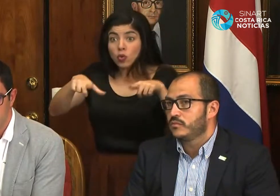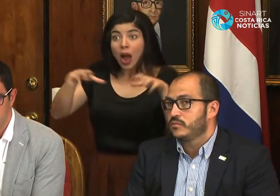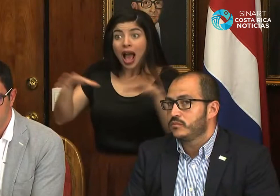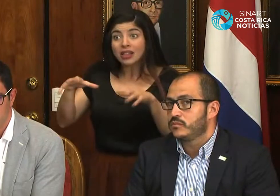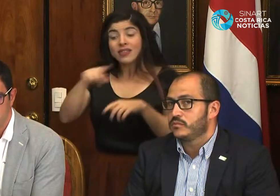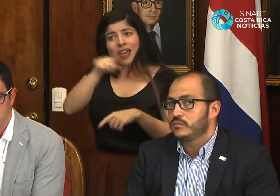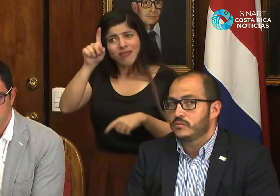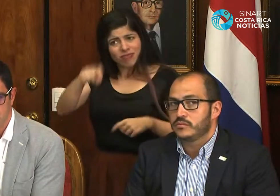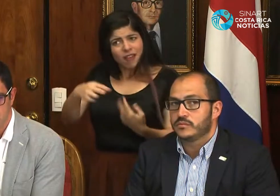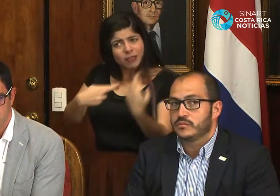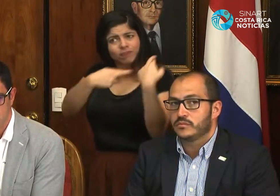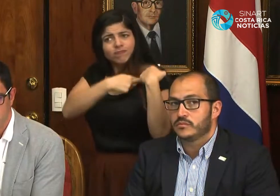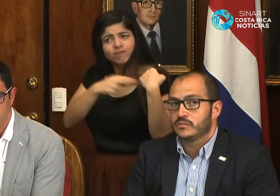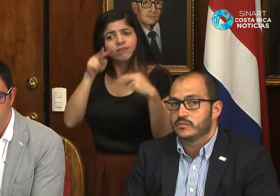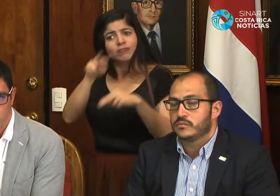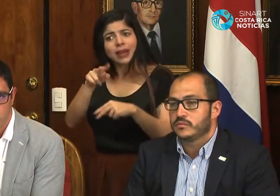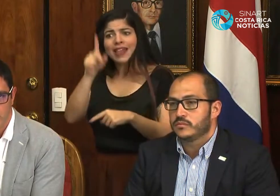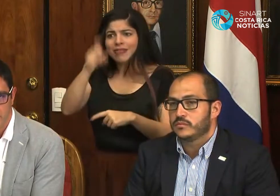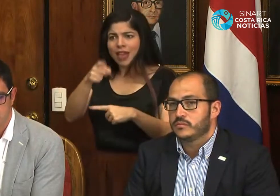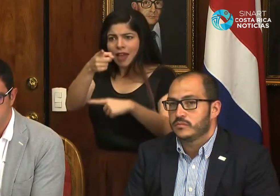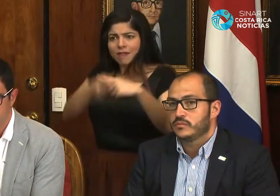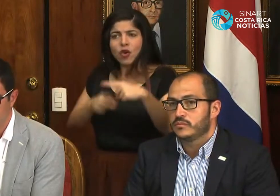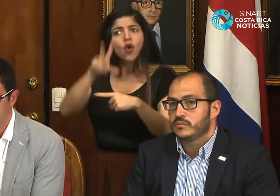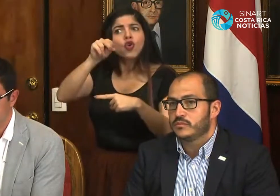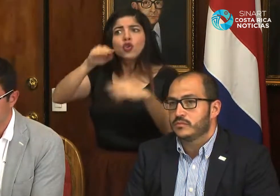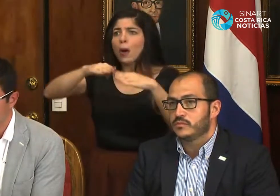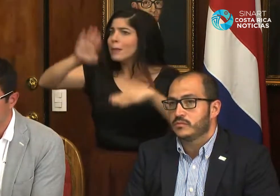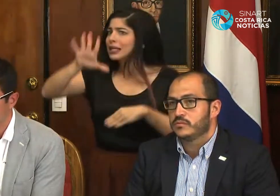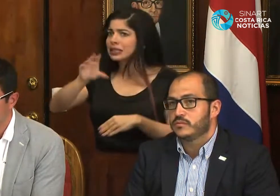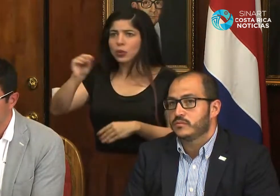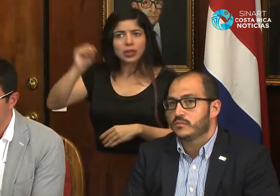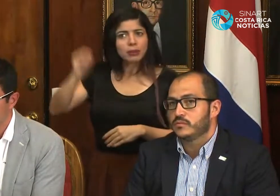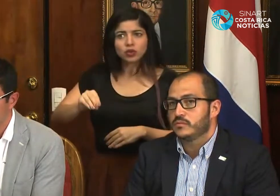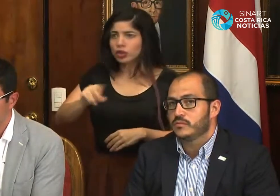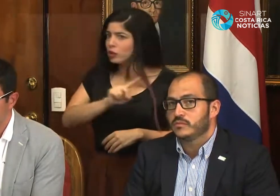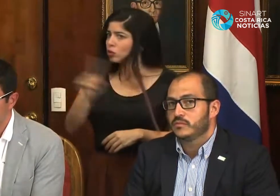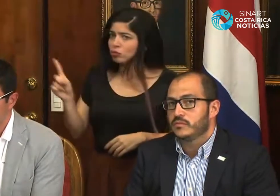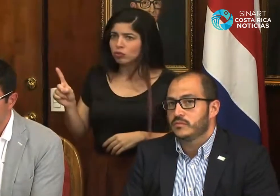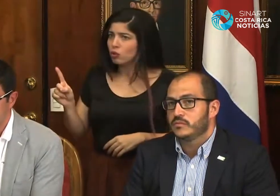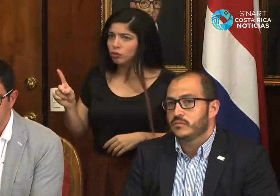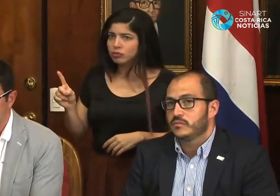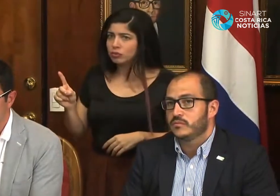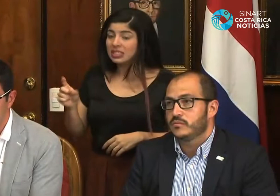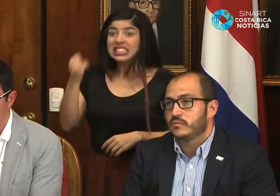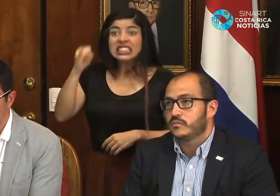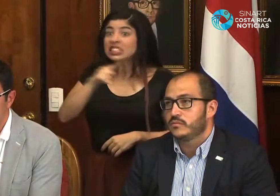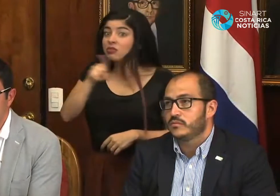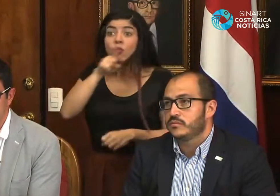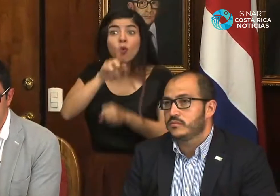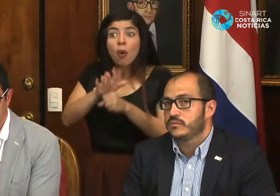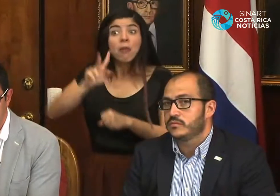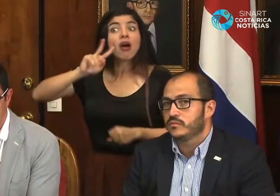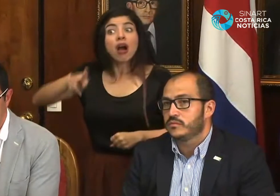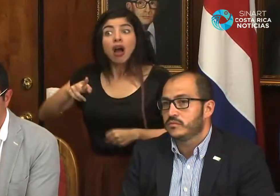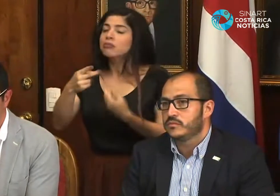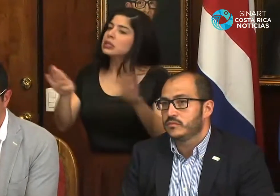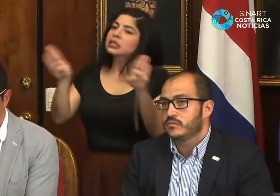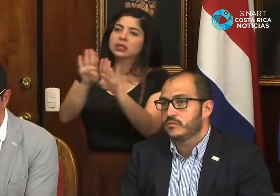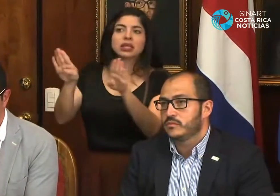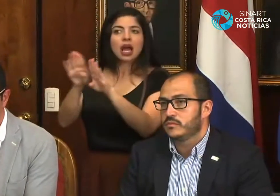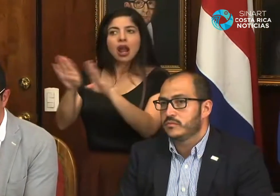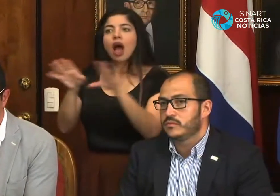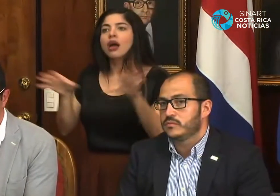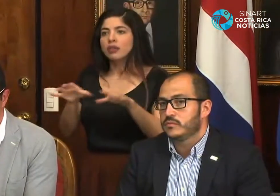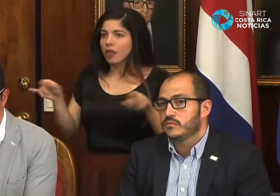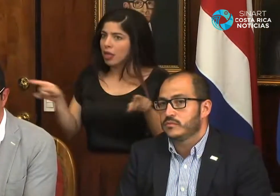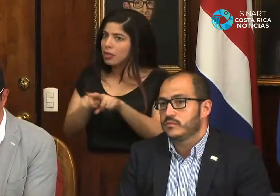que velar porque esa capacidad instalada no sobrepase el 50%. Si esto no se cumple, cerramos esas actividades